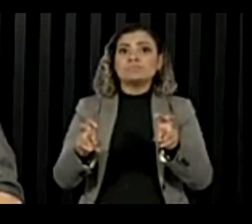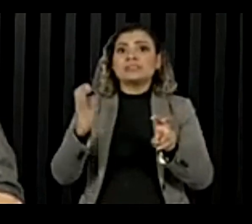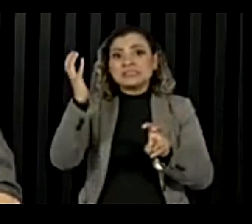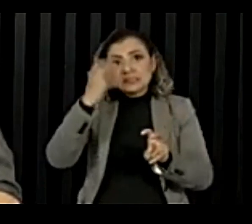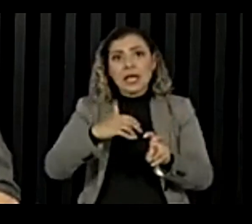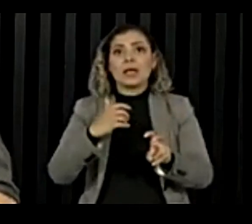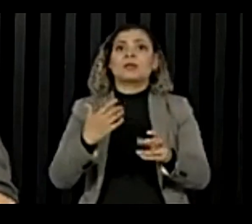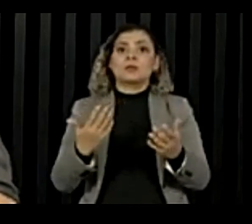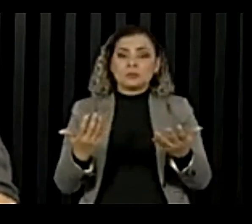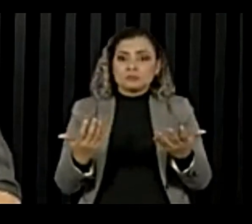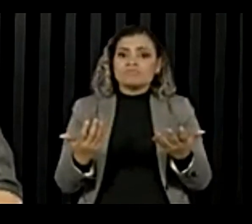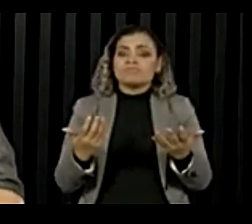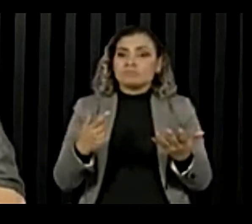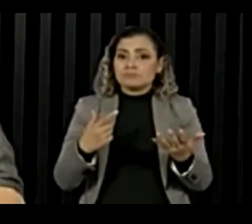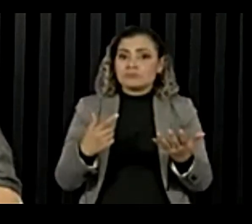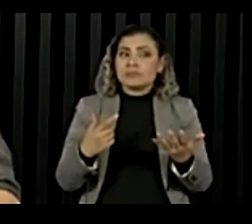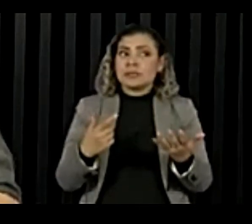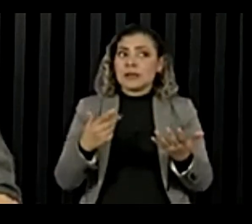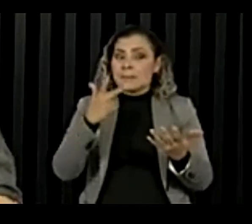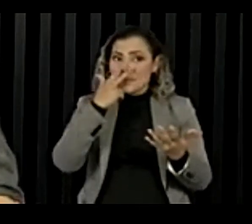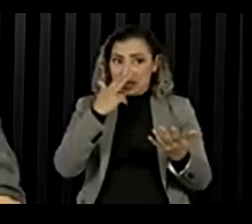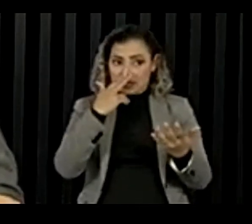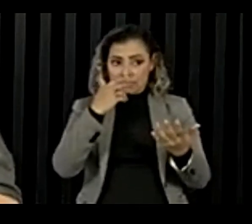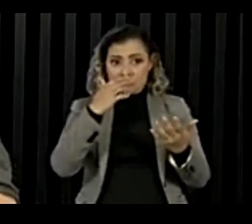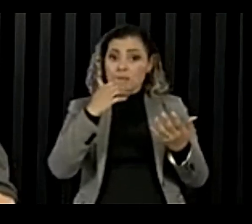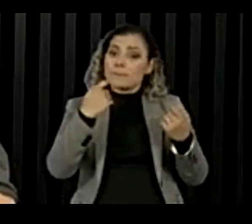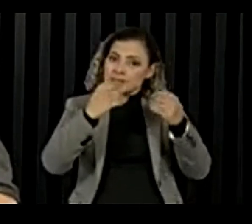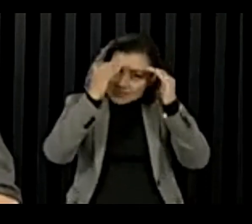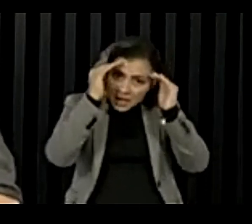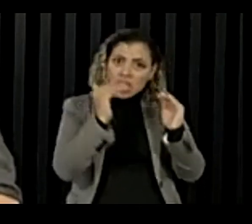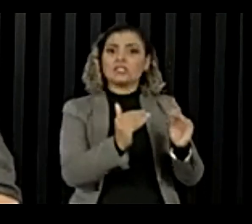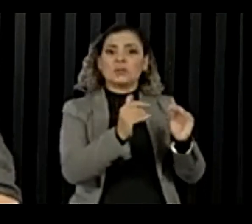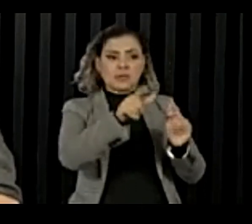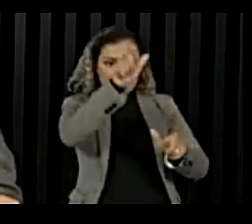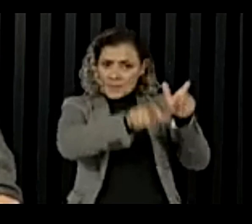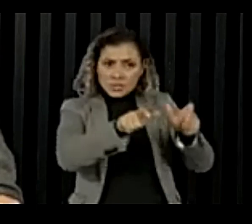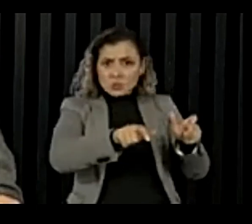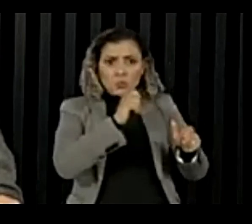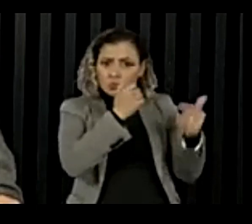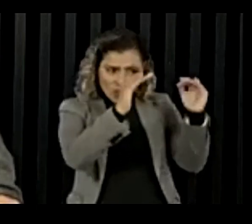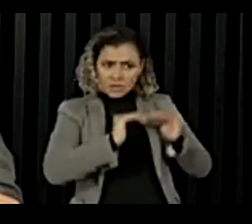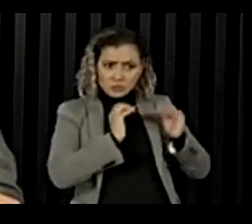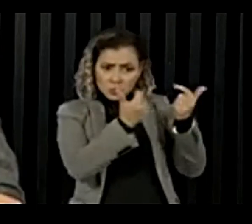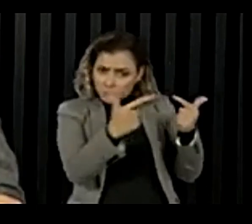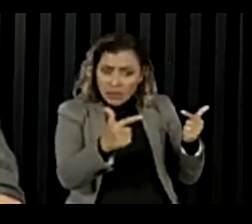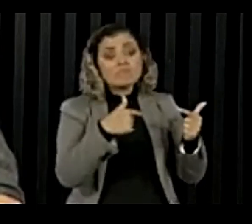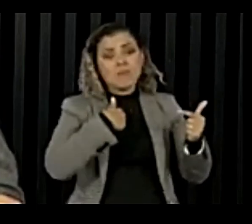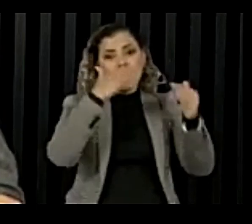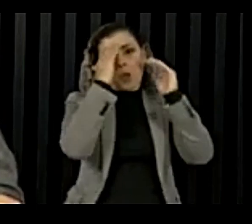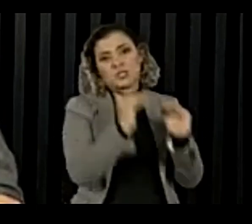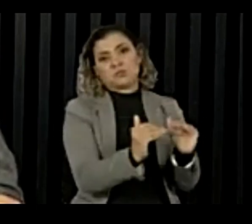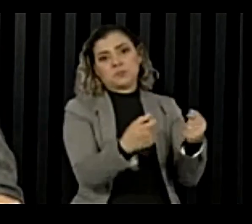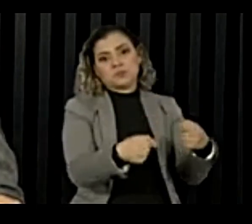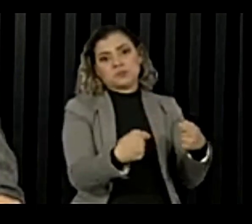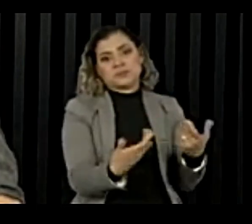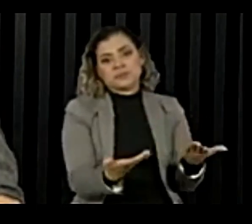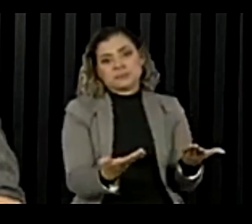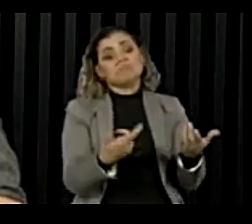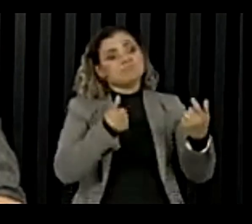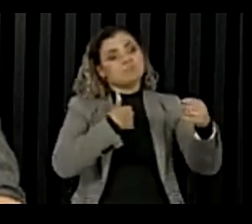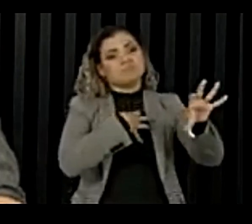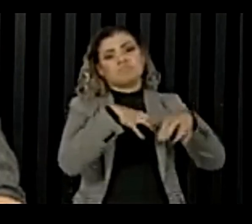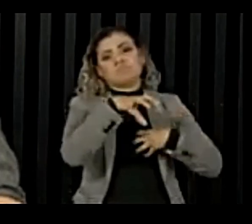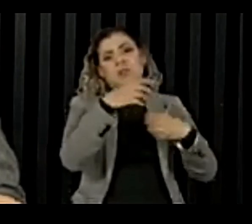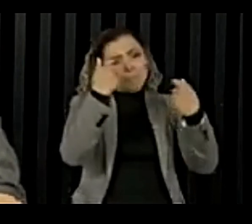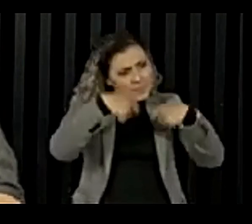não ter tolerância com os intolerantes, né, que seria o paradoxo da tolerância, é algo que eu acredito muito. A gente não